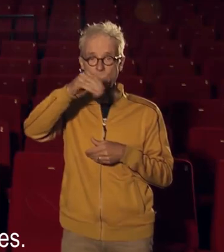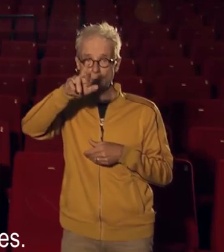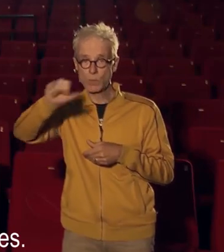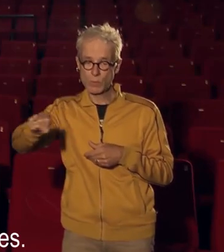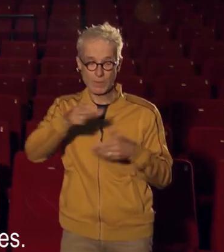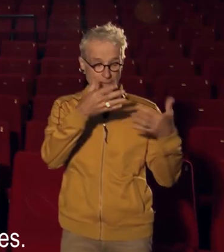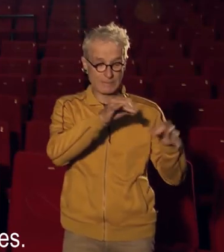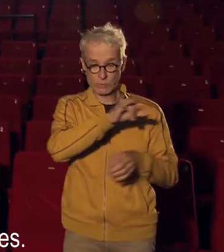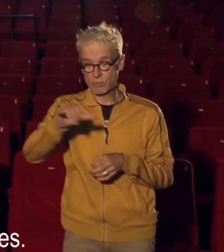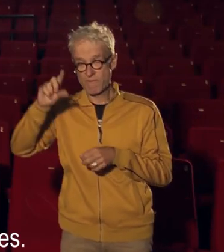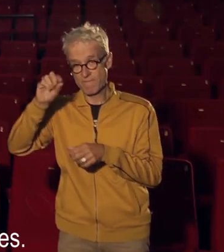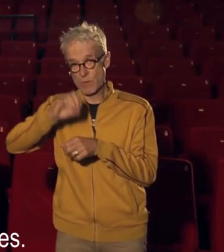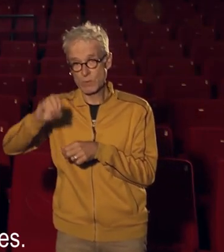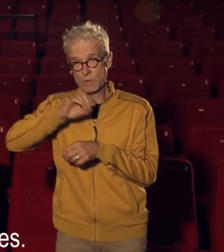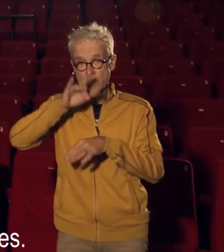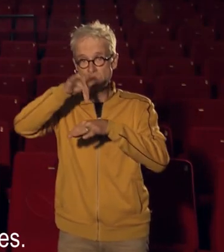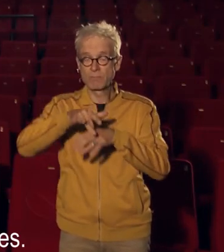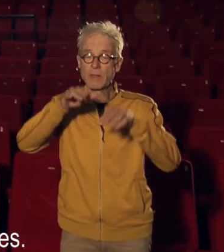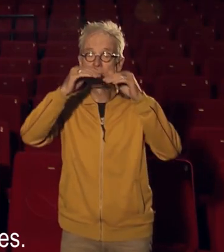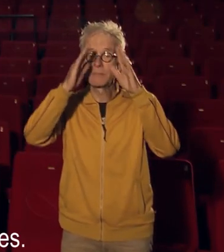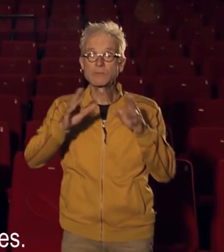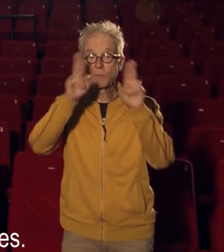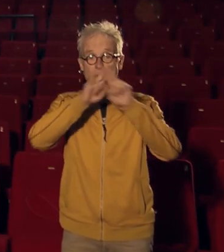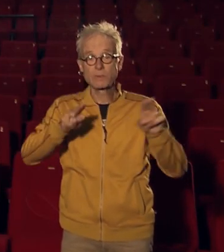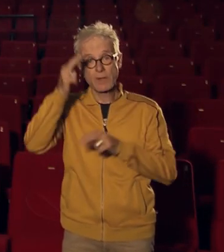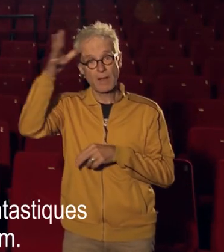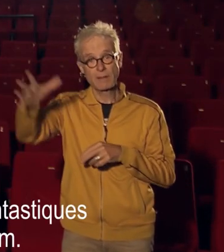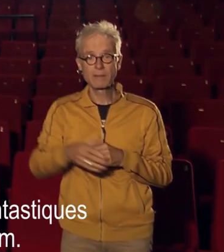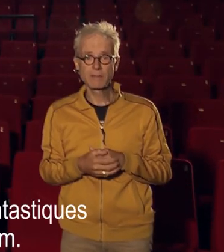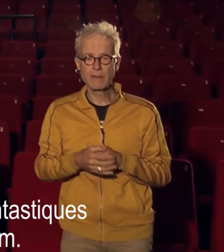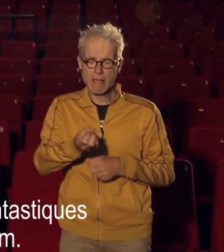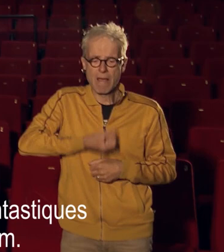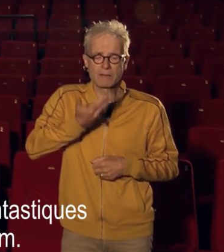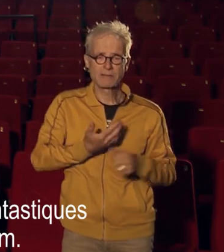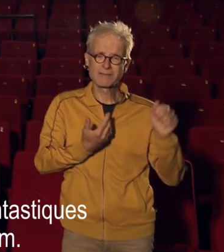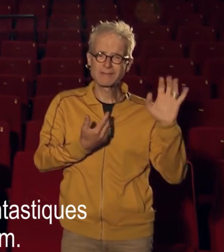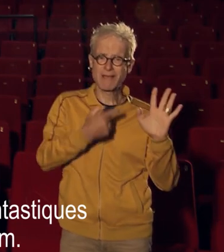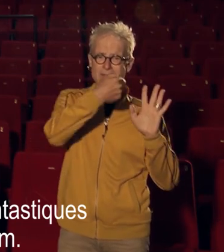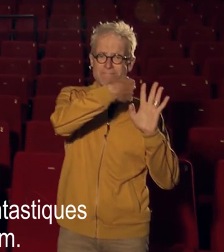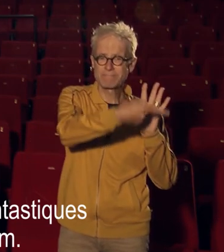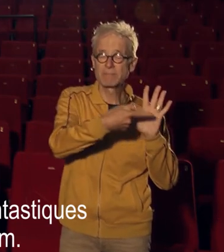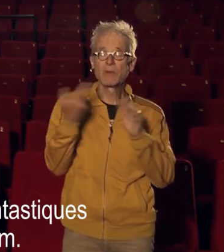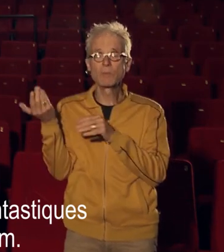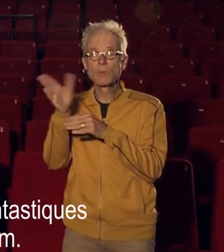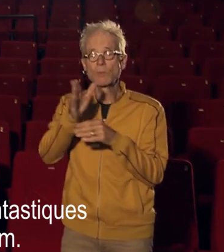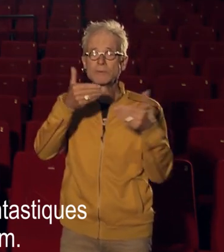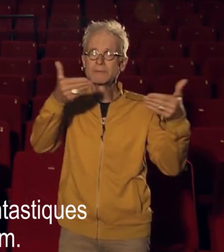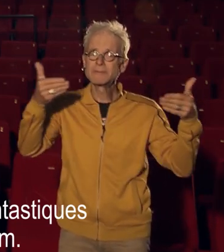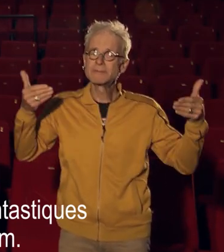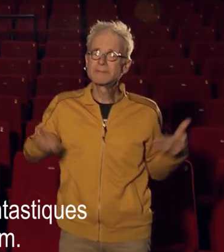au 20 octobre à la Maison internationale de Rennes. 5 artistes y présentent des œuvres fantastiques en partenariat avec le Naya